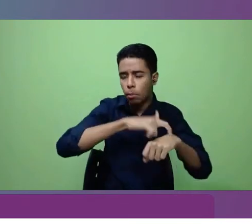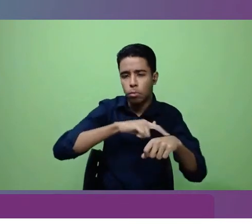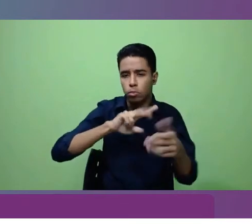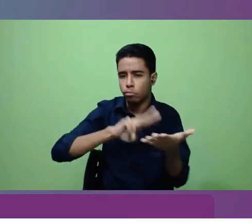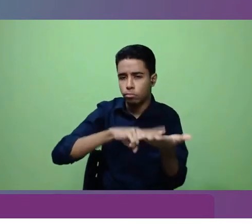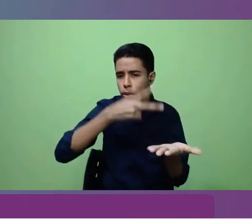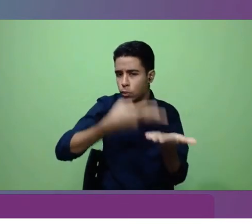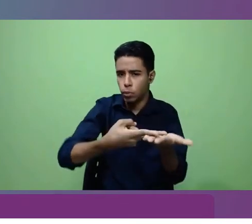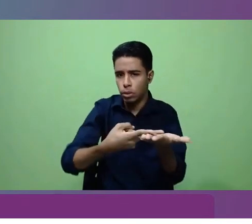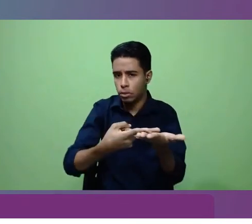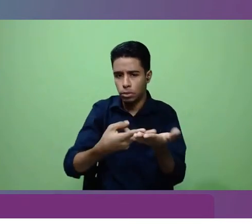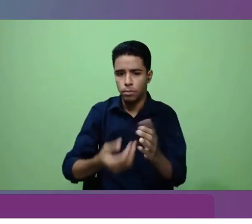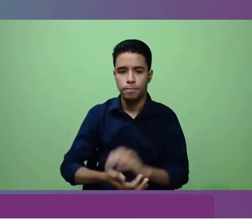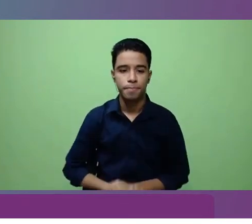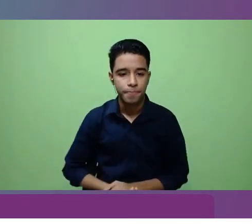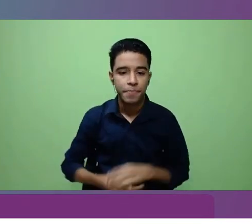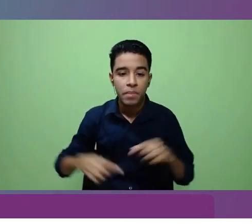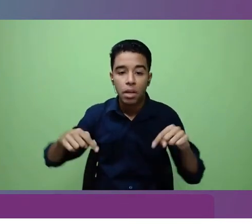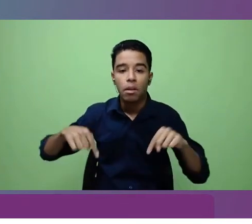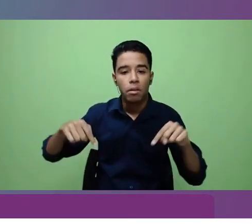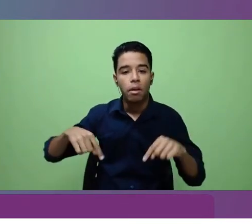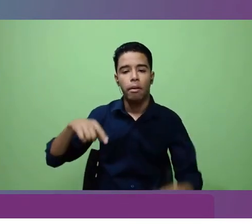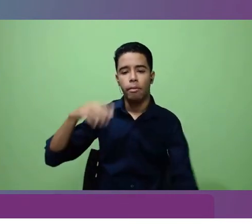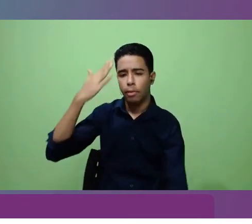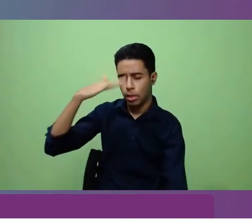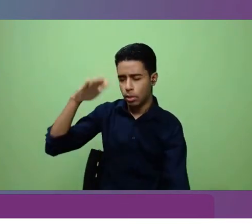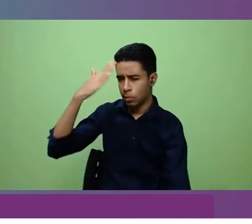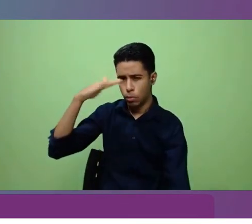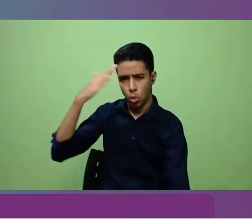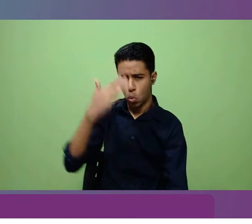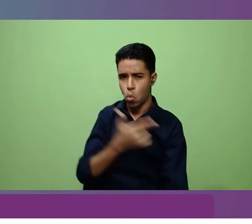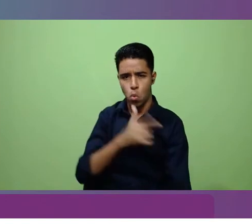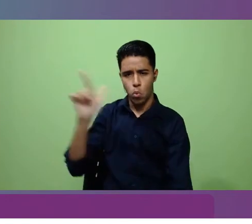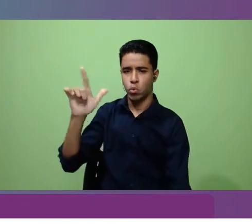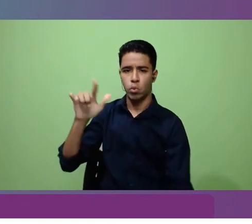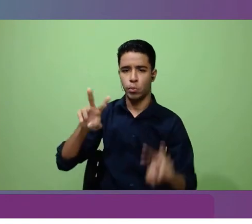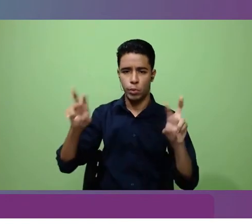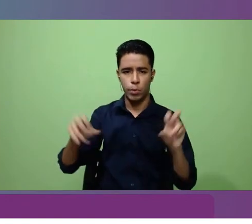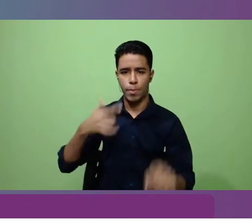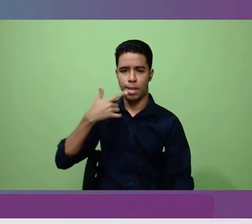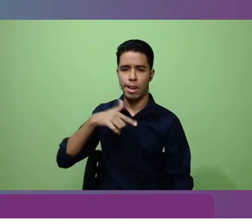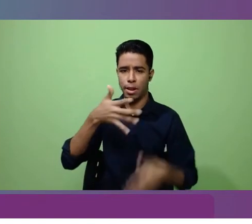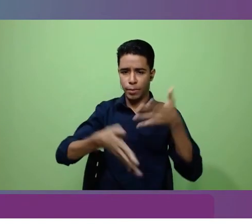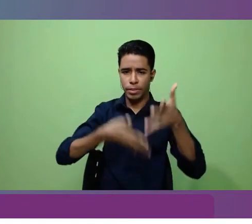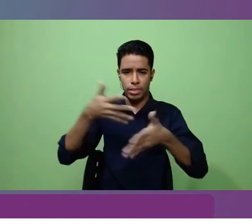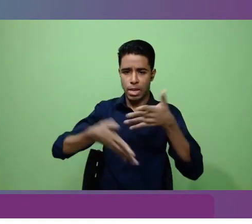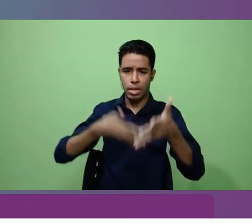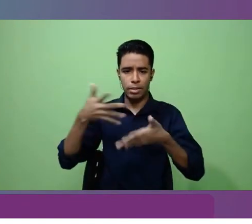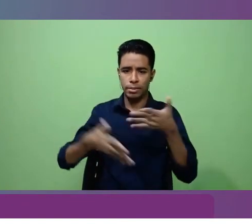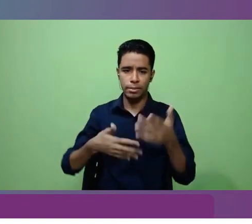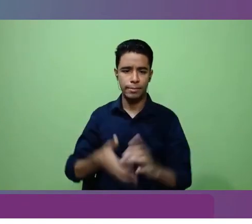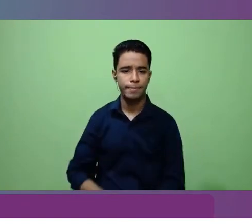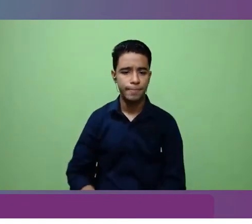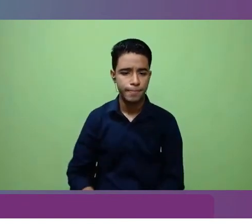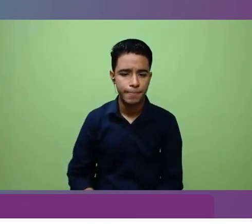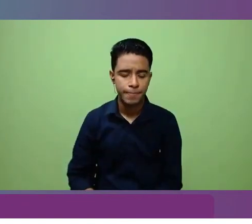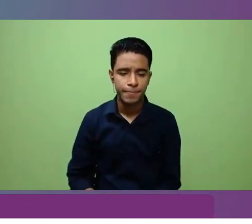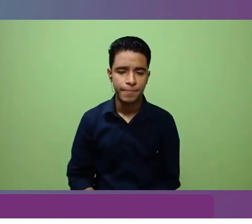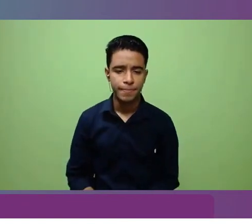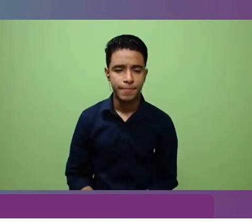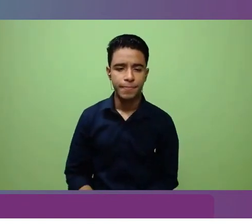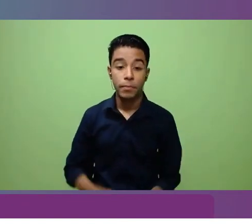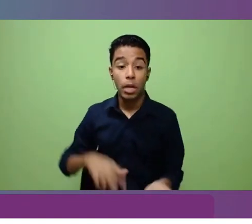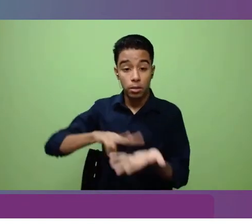de uma outra língua, no caso de uma língua de sinais, ok. O que mais que vocês acham que é tradução? A tradução precisa